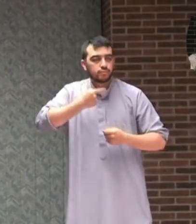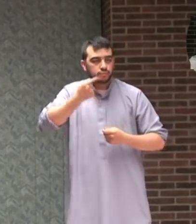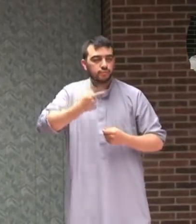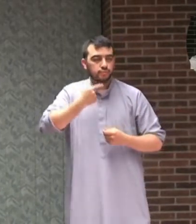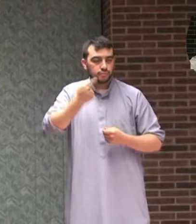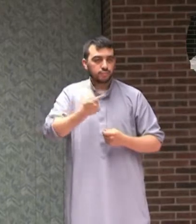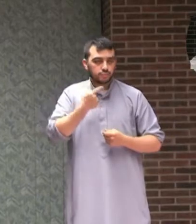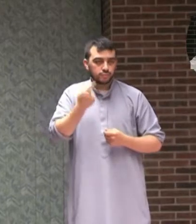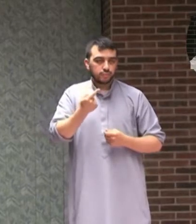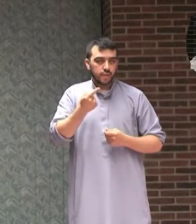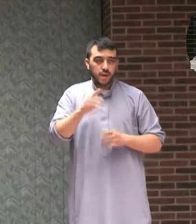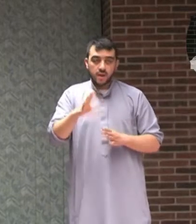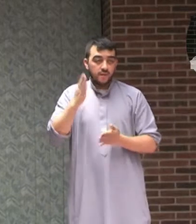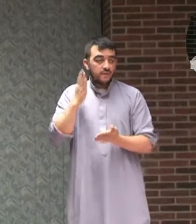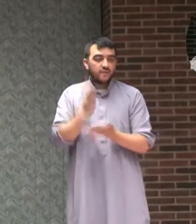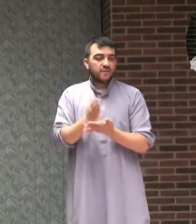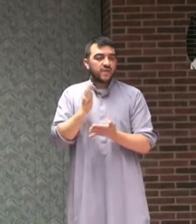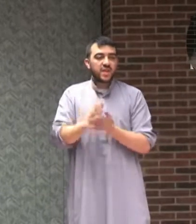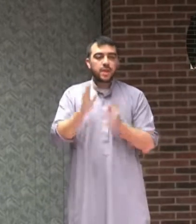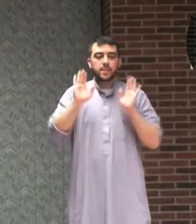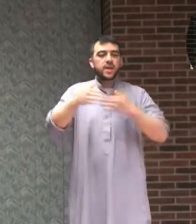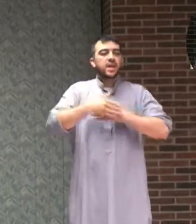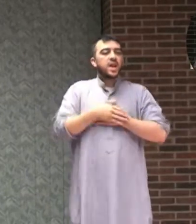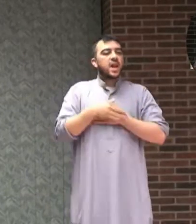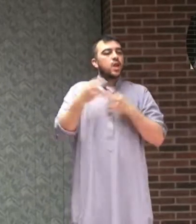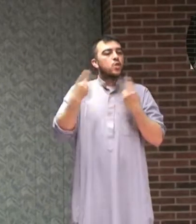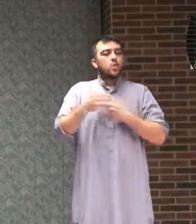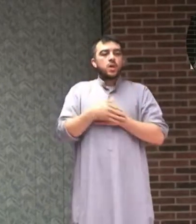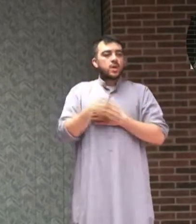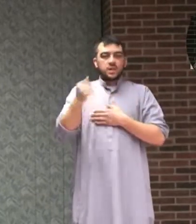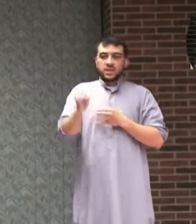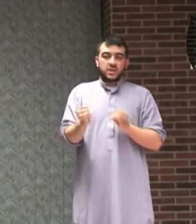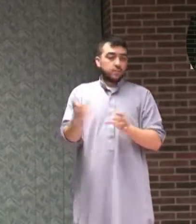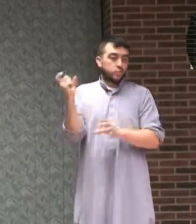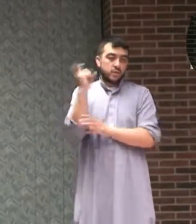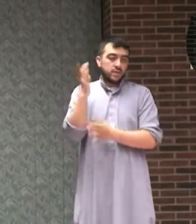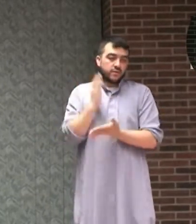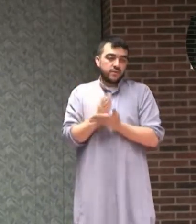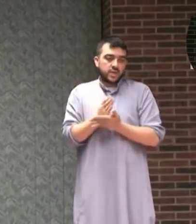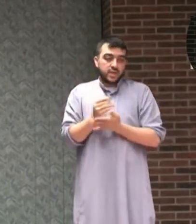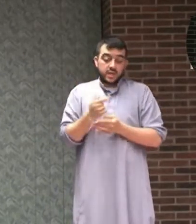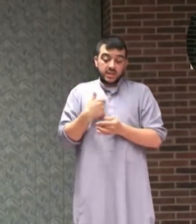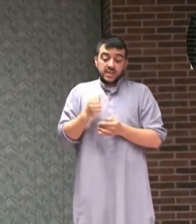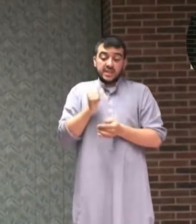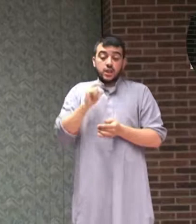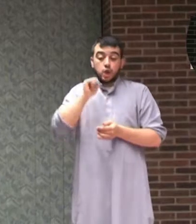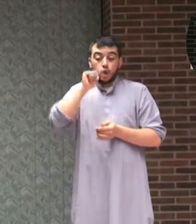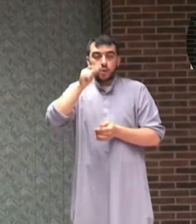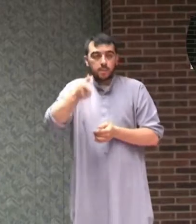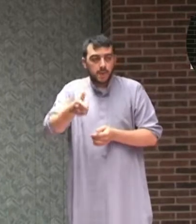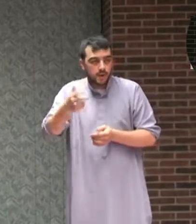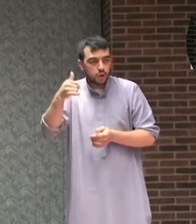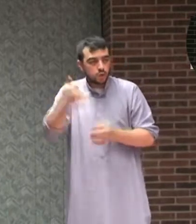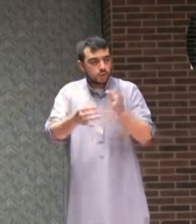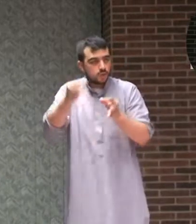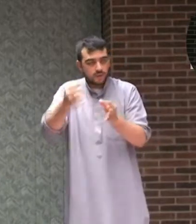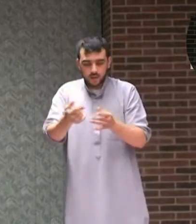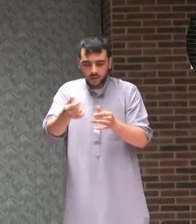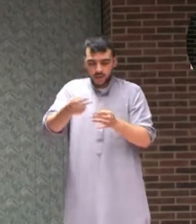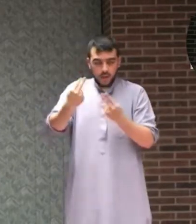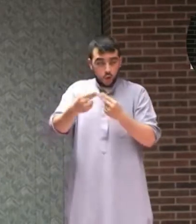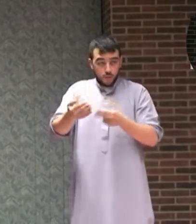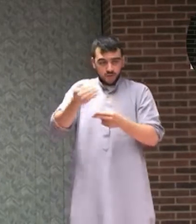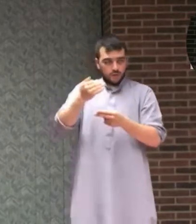étant la première nuit du Eid. Ce n'est plus la nuit de Ramadan. Et vous constatez également qu'à l'entrée du mois, lorsque nous